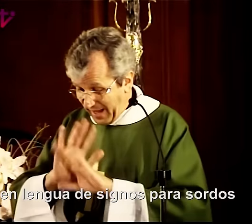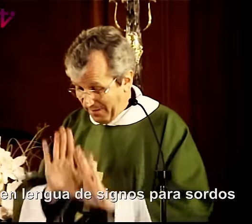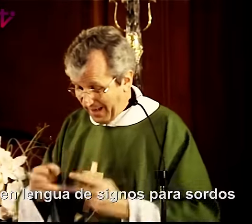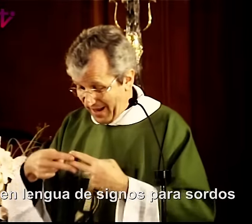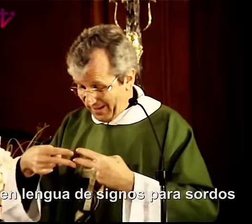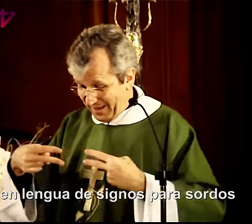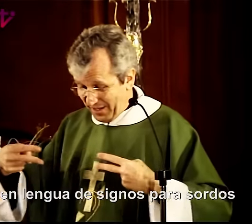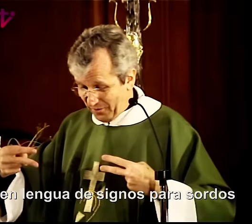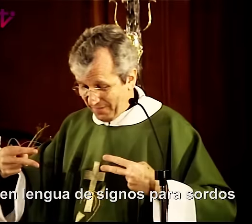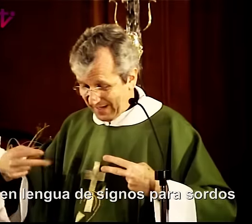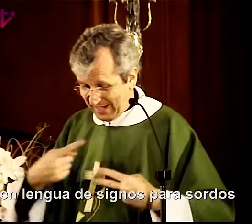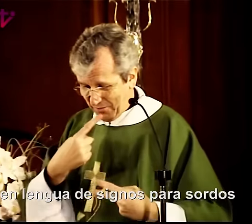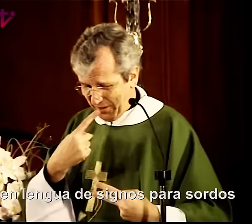acabará diciendo una frase como diciendo,